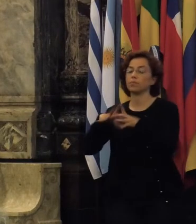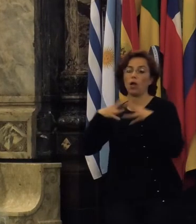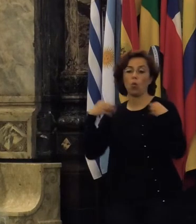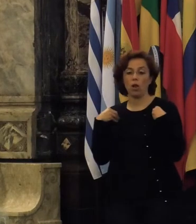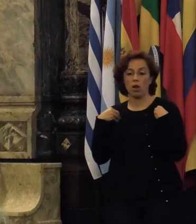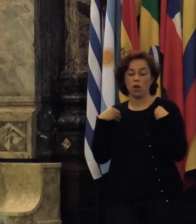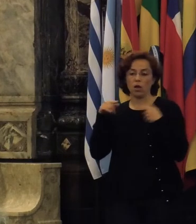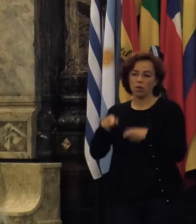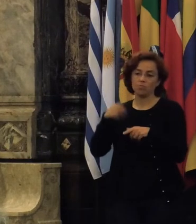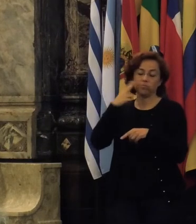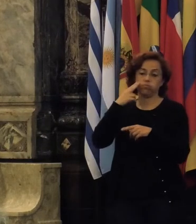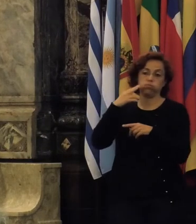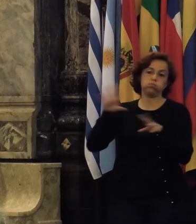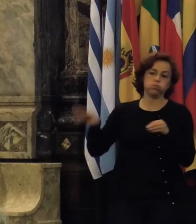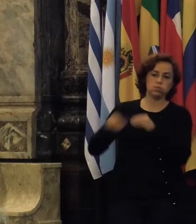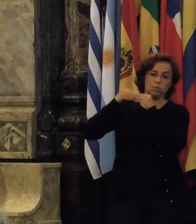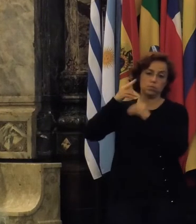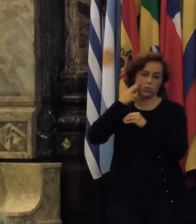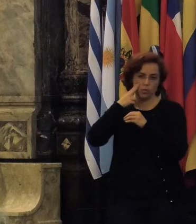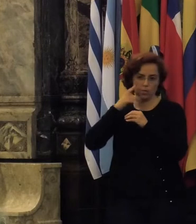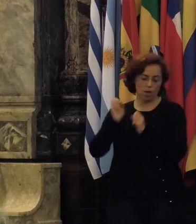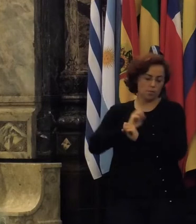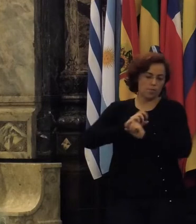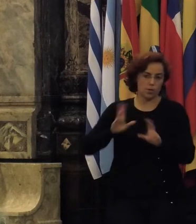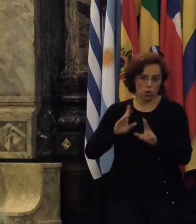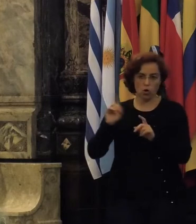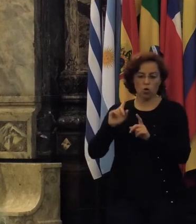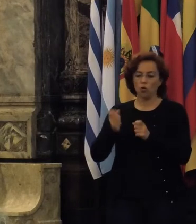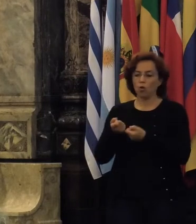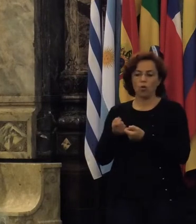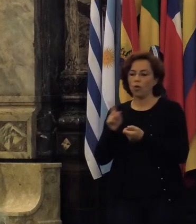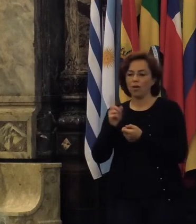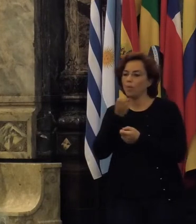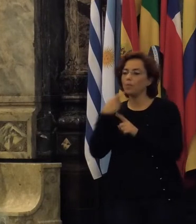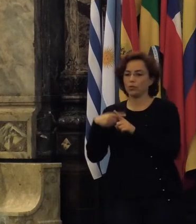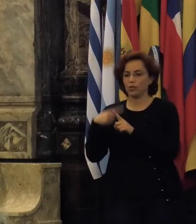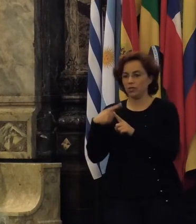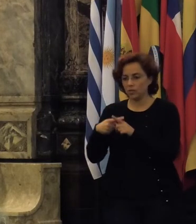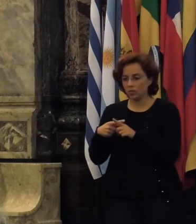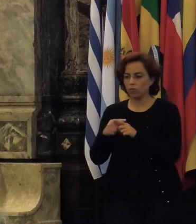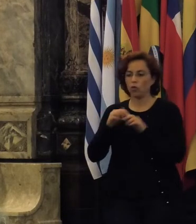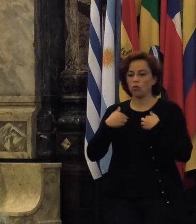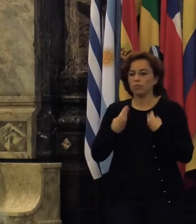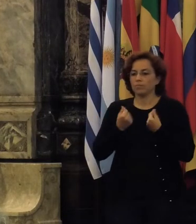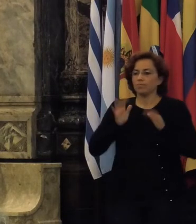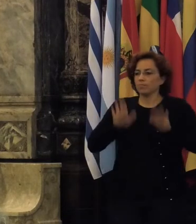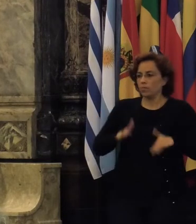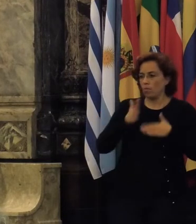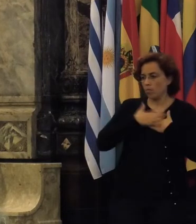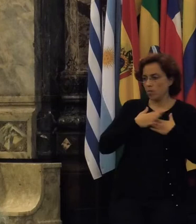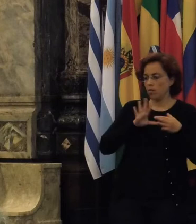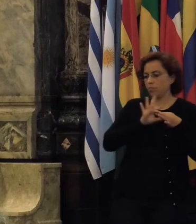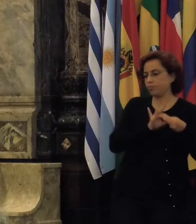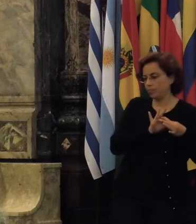ser sumar un problema en lugar de ser una oportunidad de afianzamiento, de pertenencia, y entonces